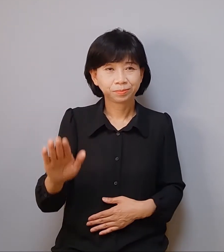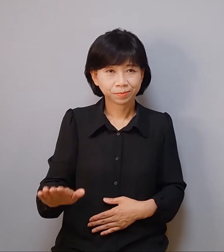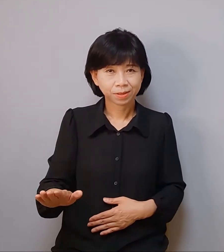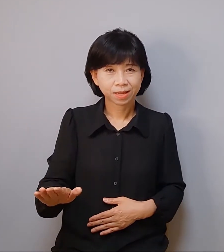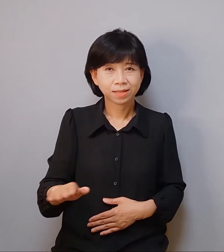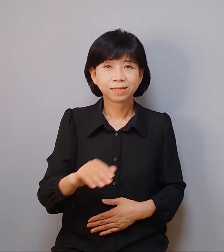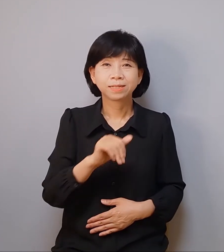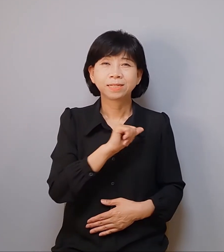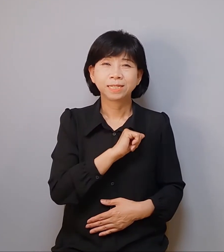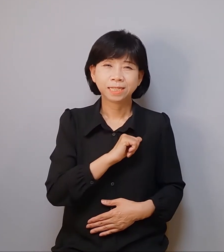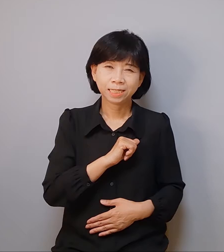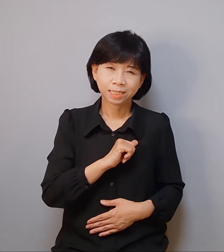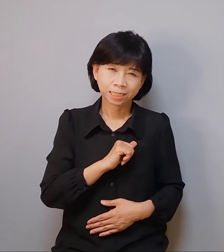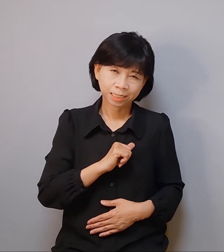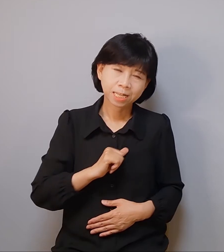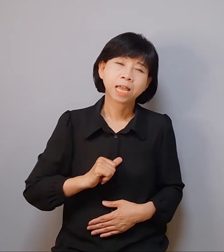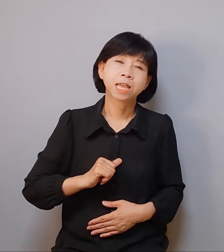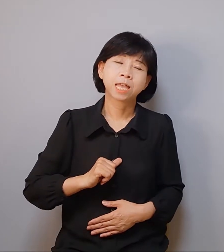인내에게는요,